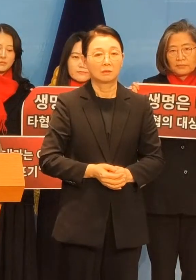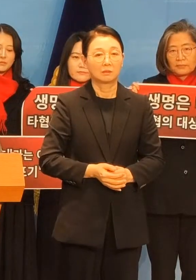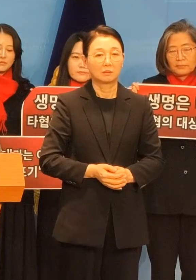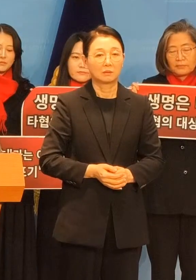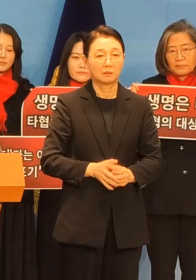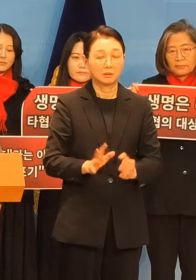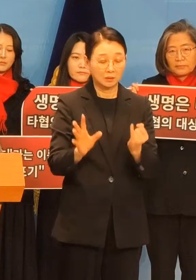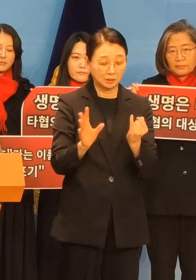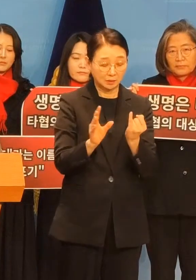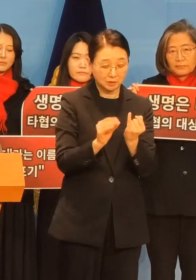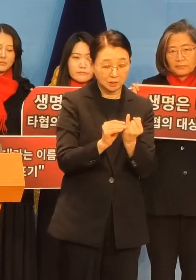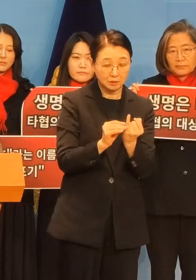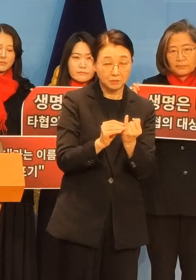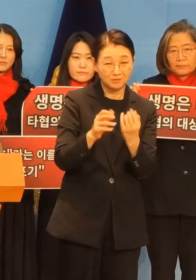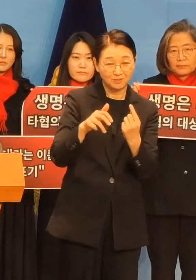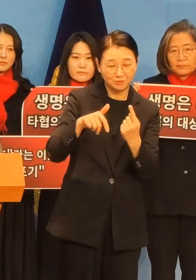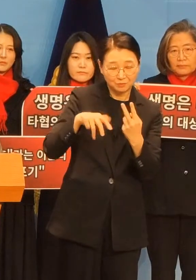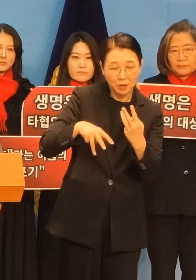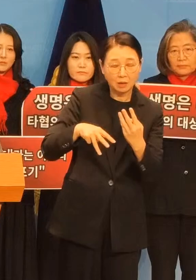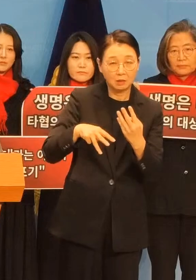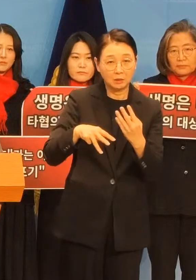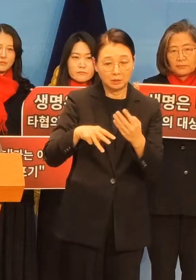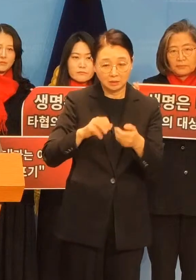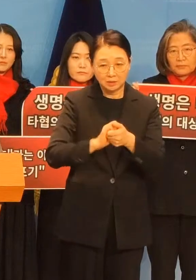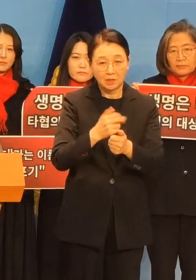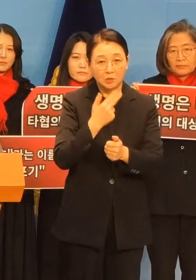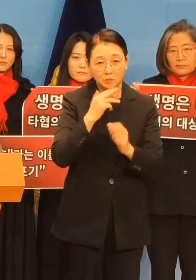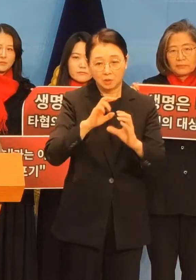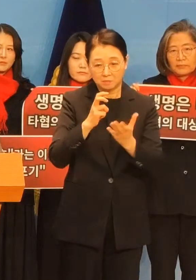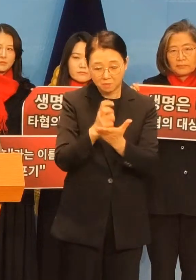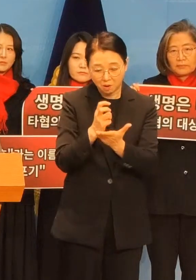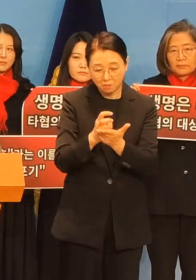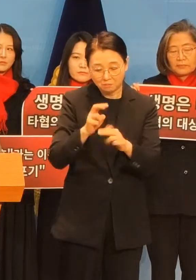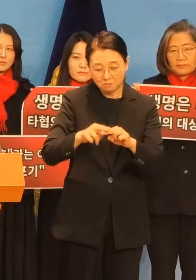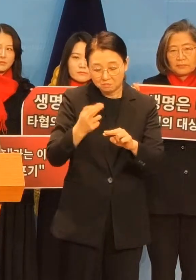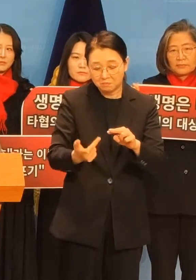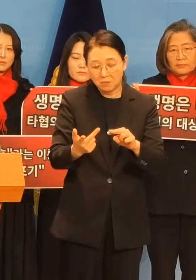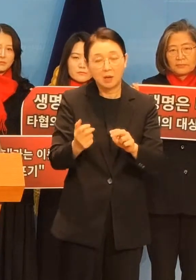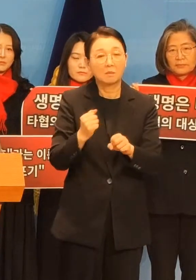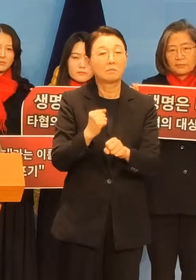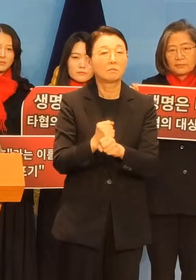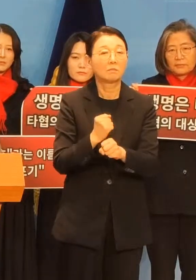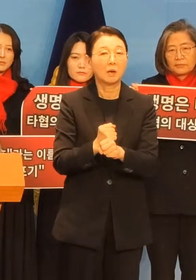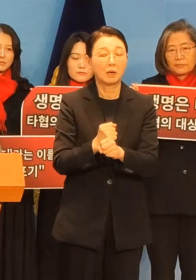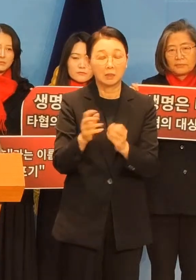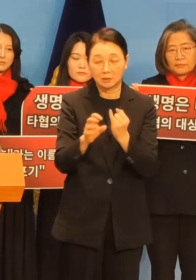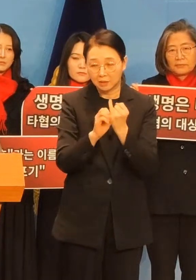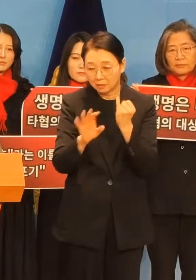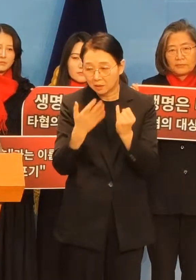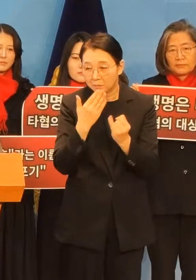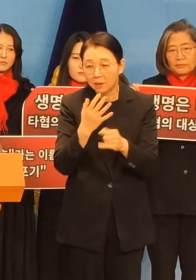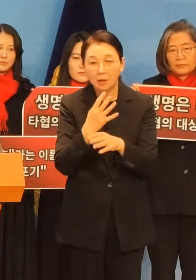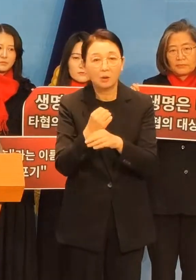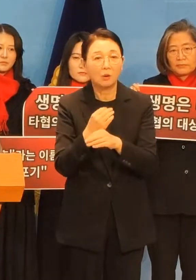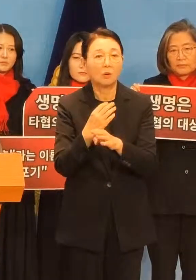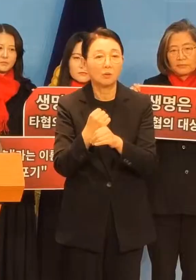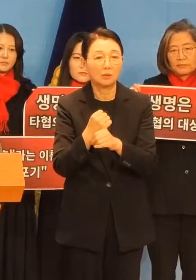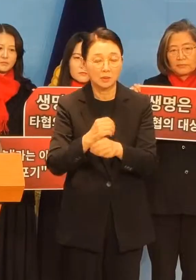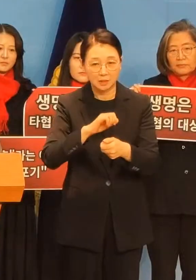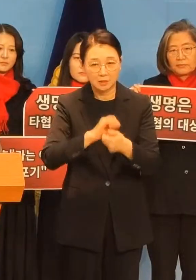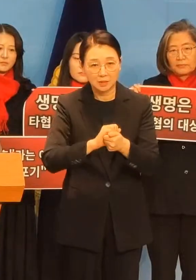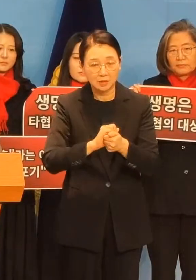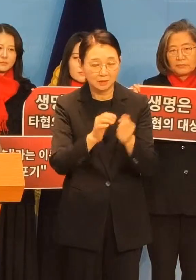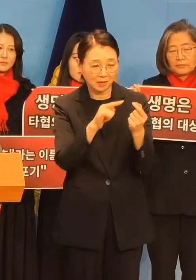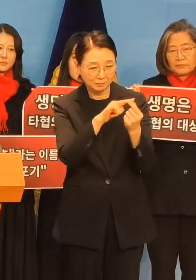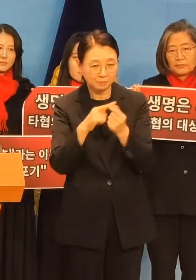임신 주수 제한 없는 심각한 법적 공백, 이 개정안에는 낙태 가능 시점에 대한 제한이 단 한